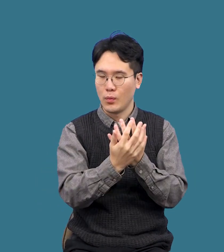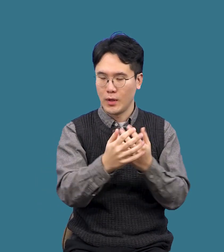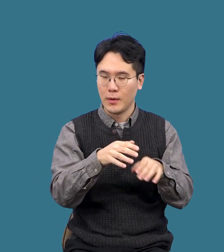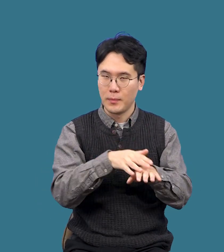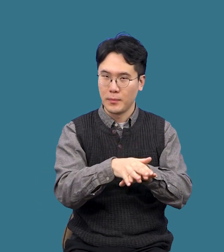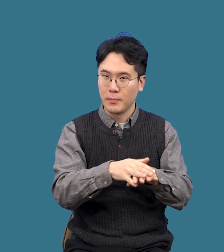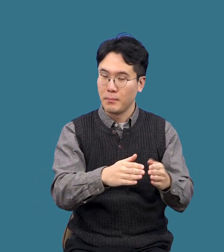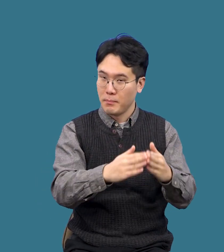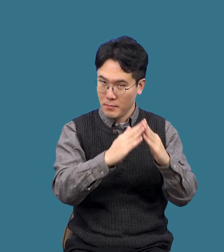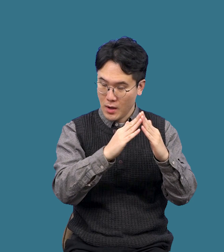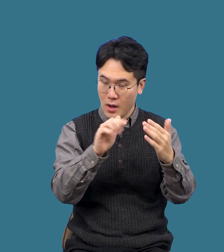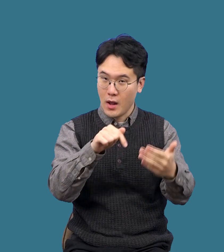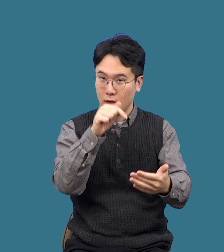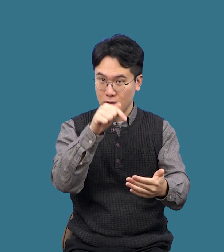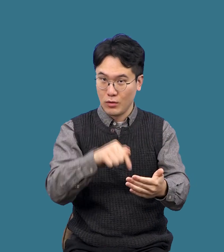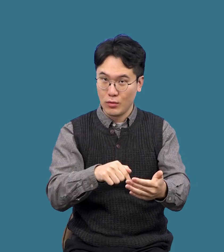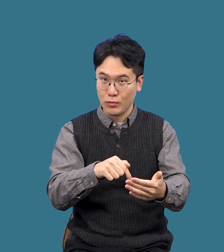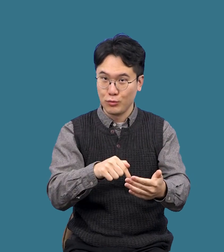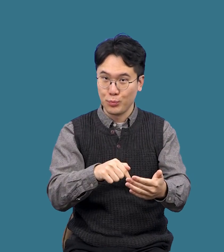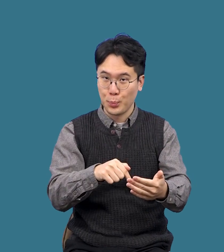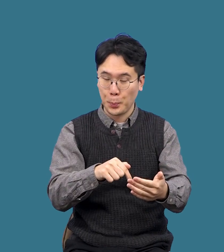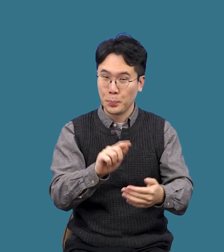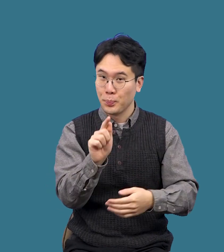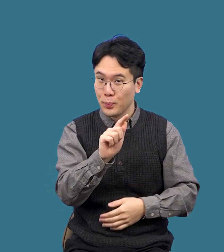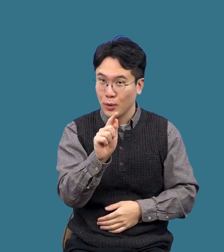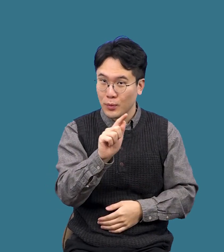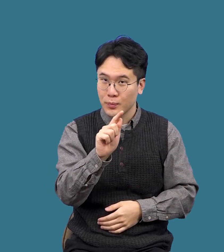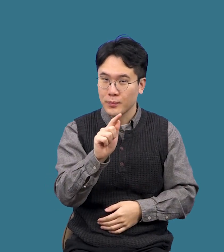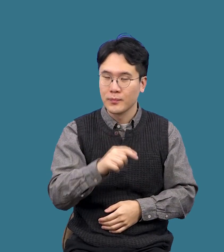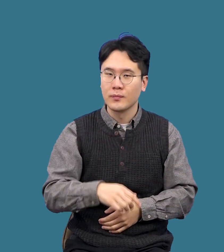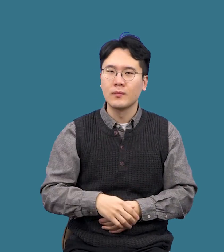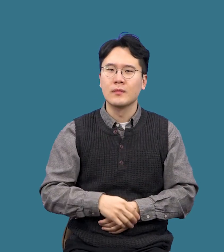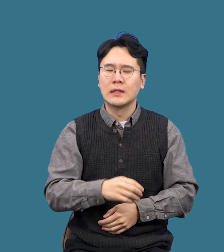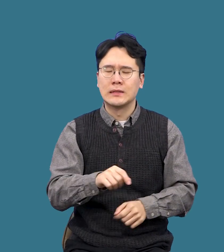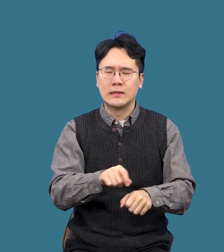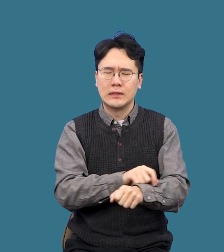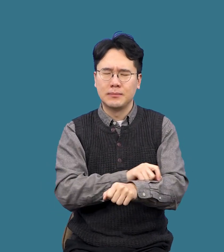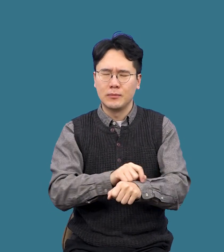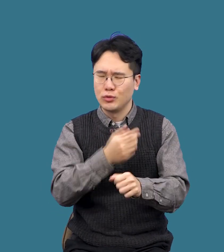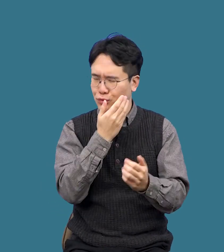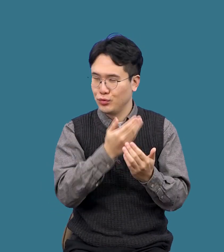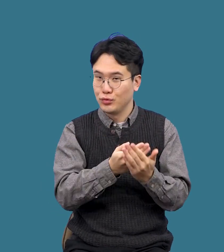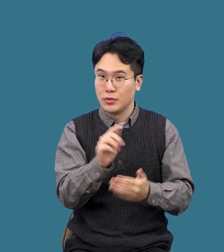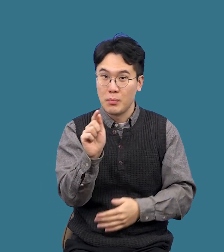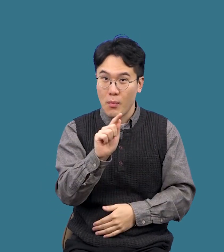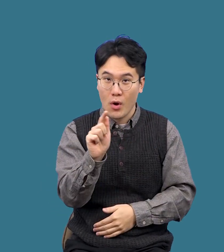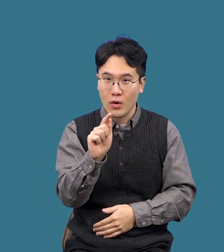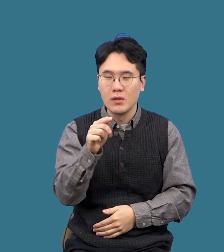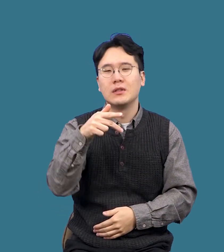것이 있다면 지성소, 성소 가운데 더 거룩한 지성소.